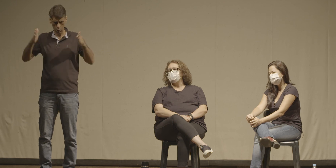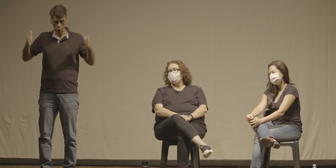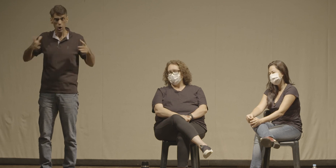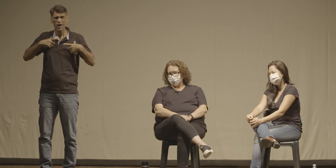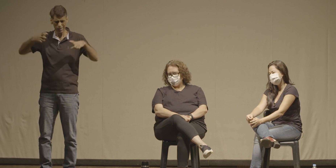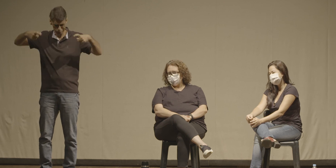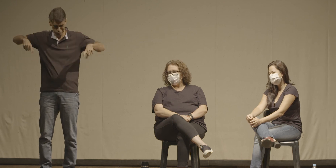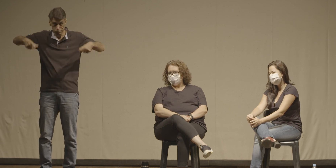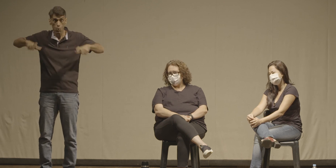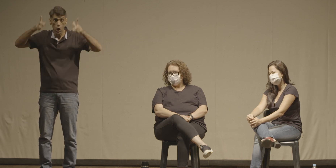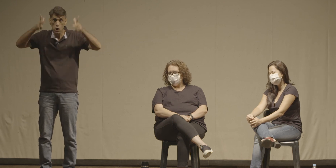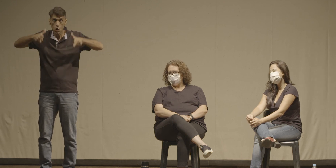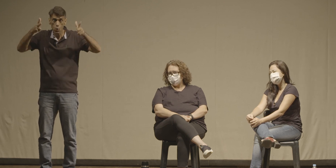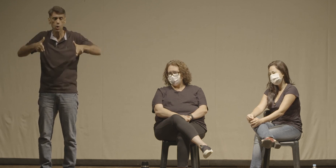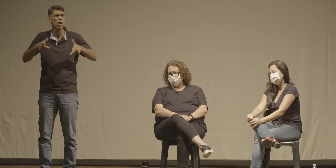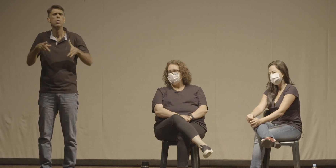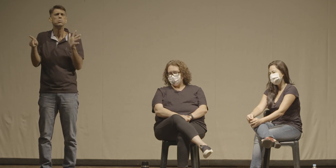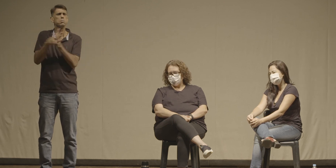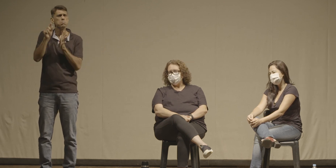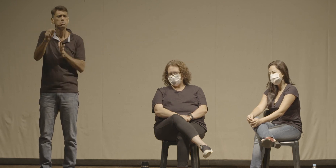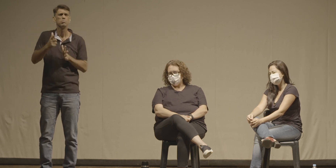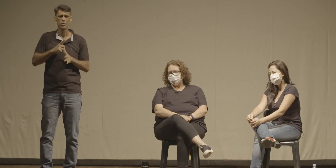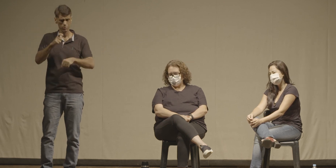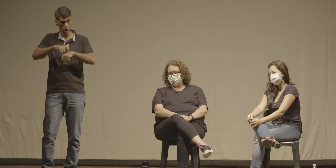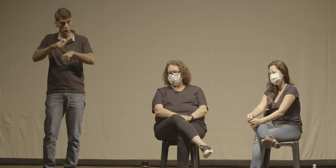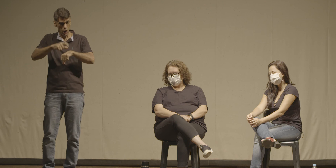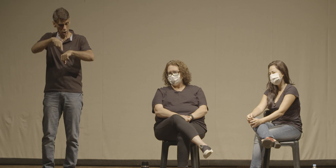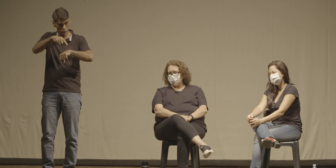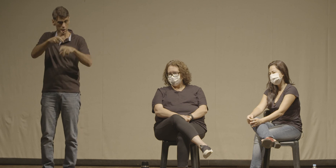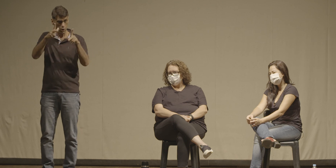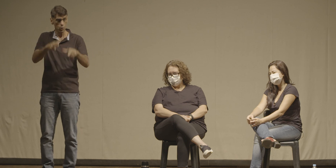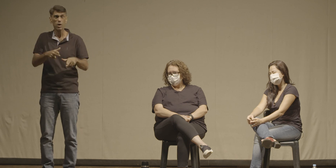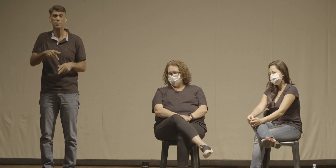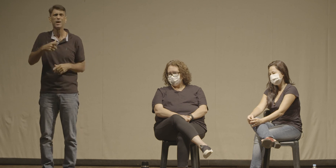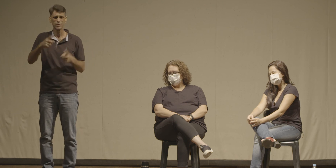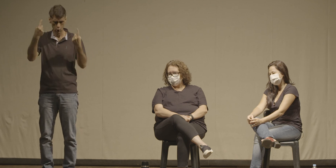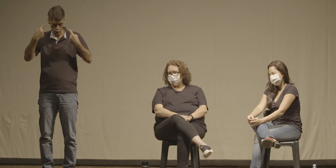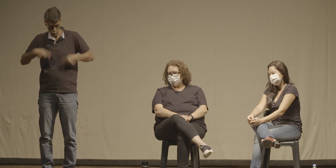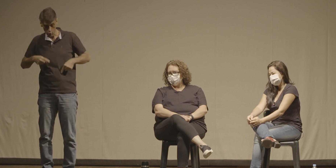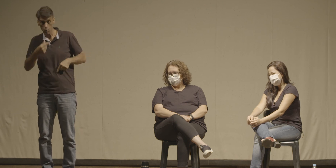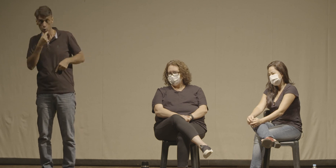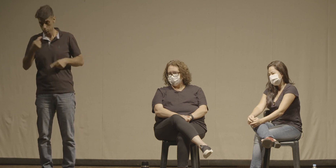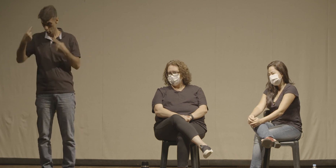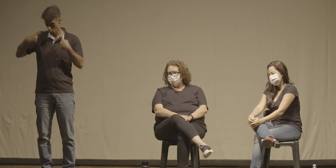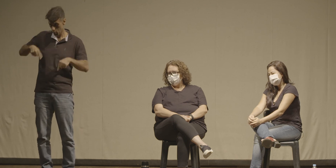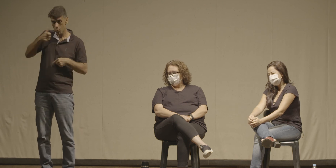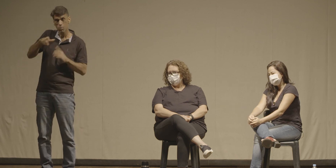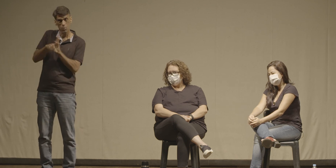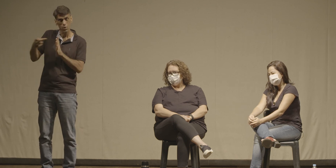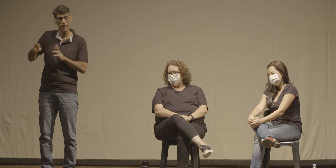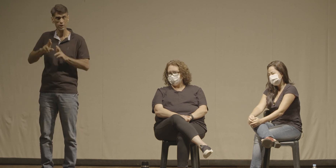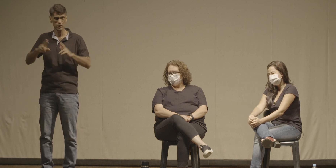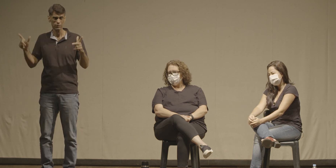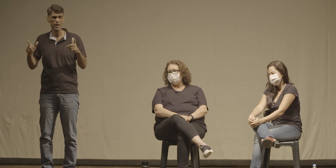campo, só que você tem uma fisiologia, independente de capacitação, uma fisiologia diferente de uma mulher para o homem. Então acaba que essas